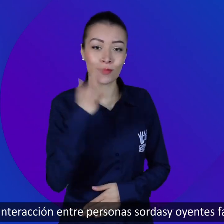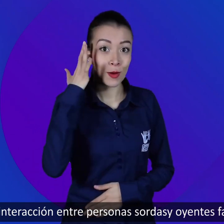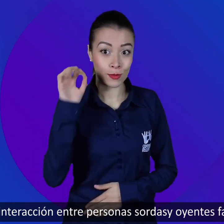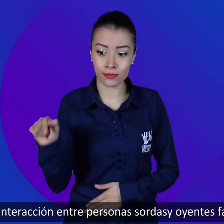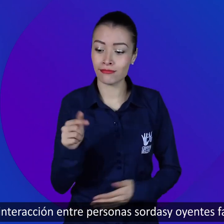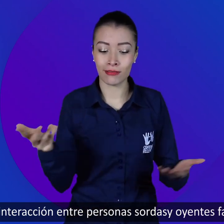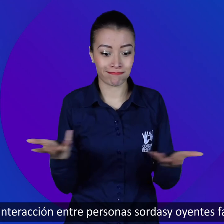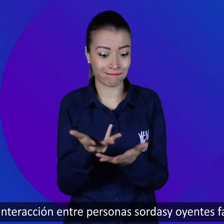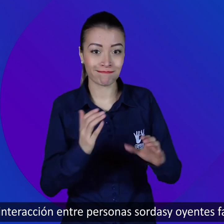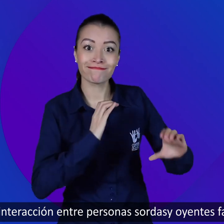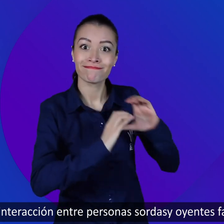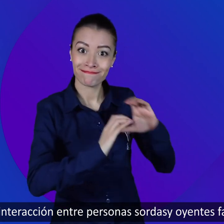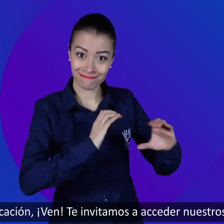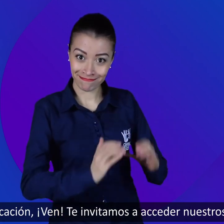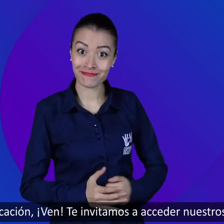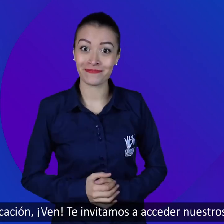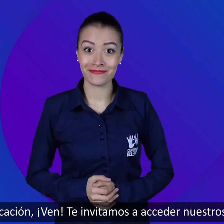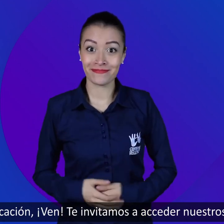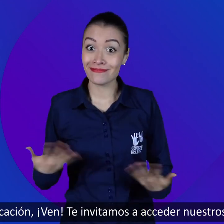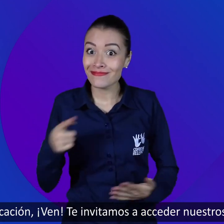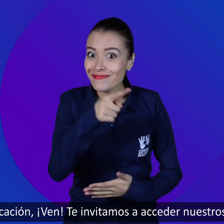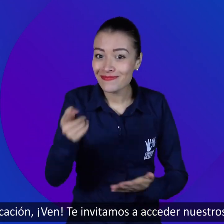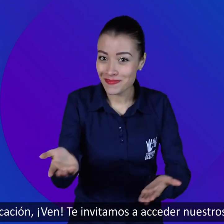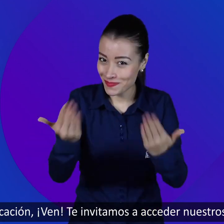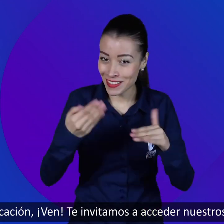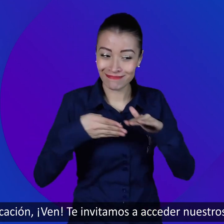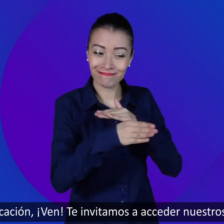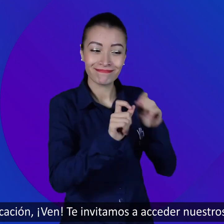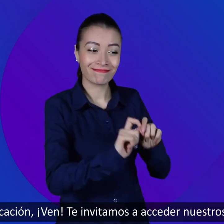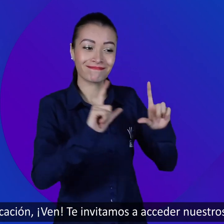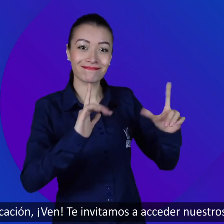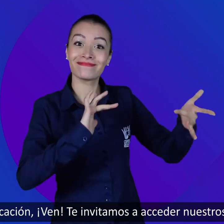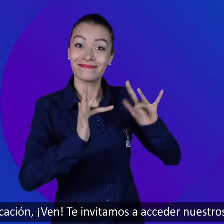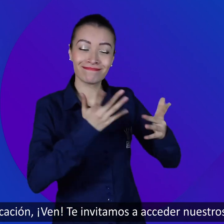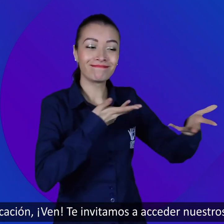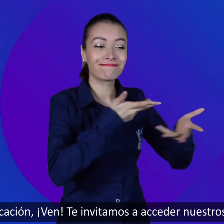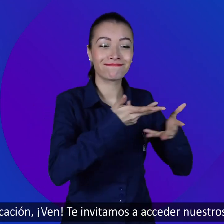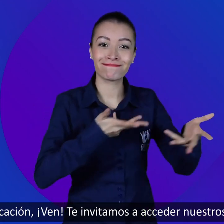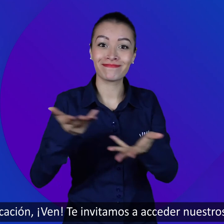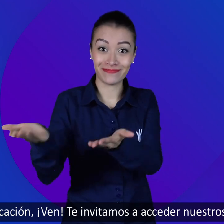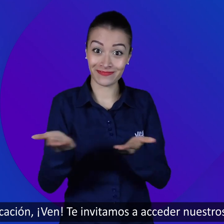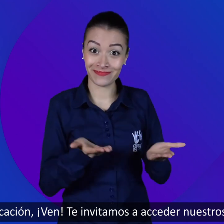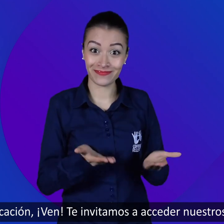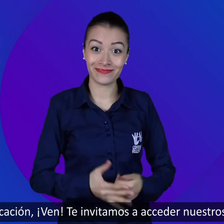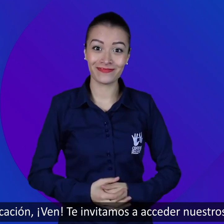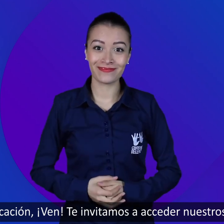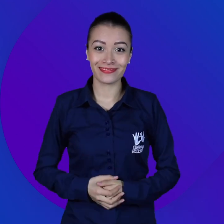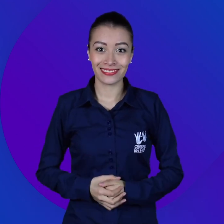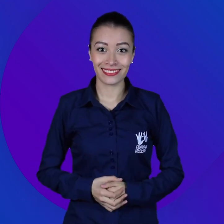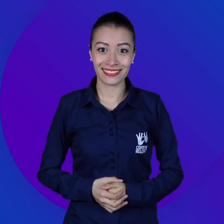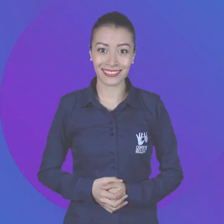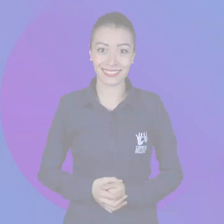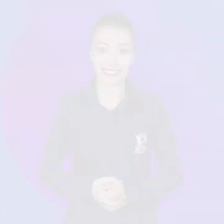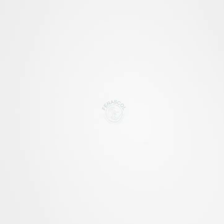nacional que permite la interacción entre personas sordas y oyentes, facilitando la comunicación. Ven, te invitamos a acceder a nuestros servicios.